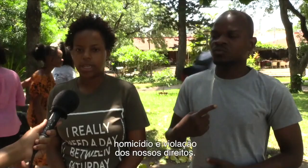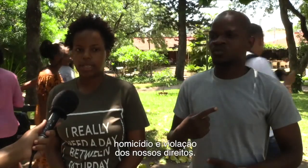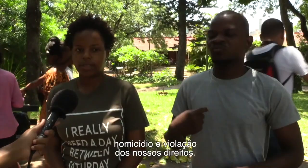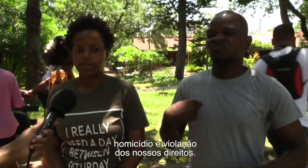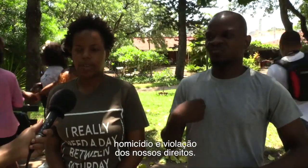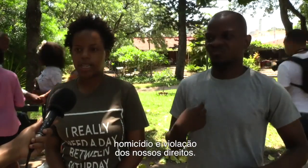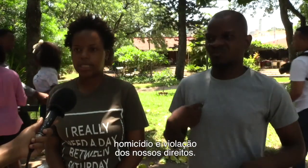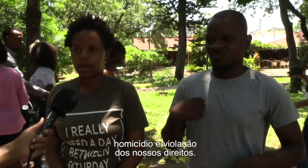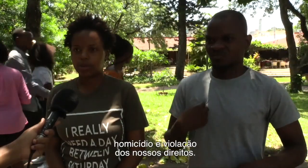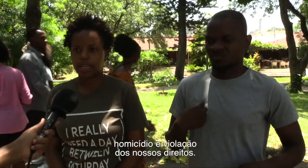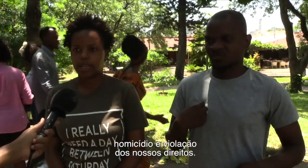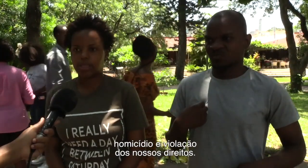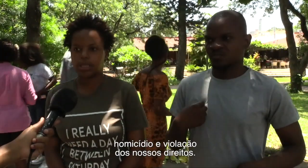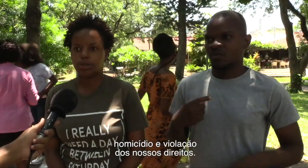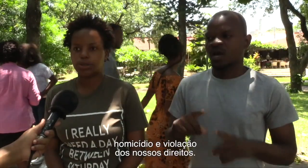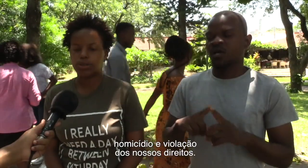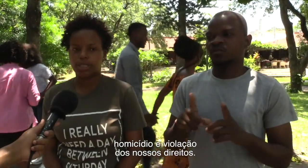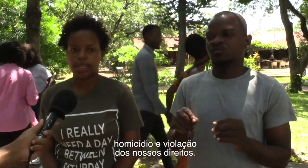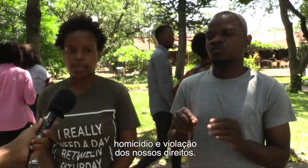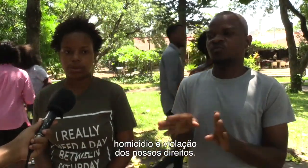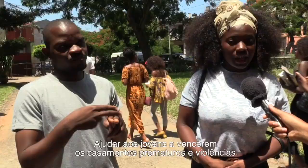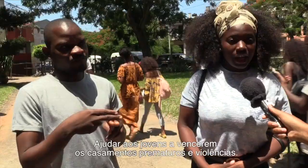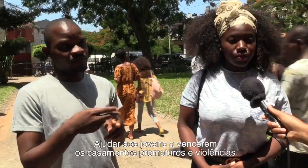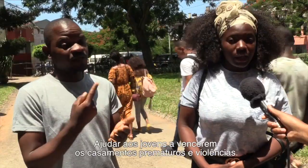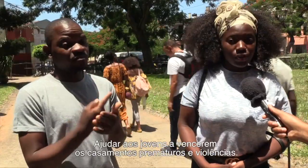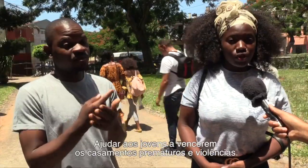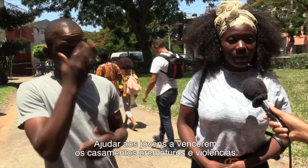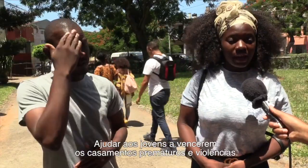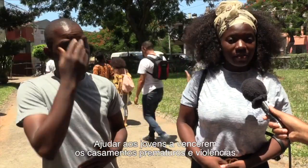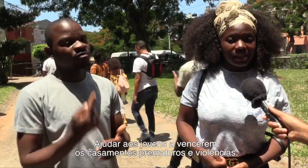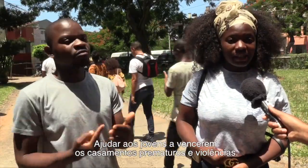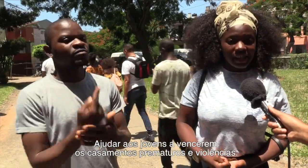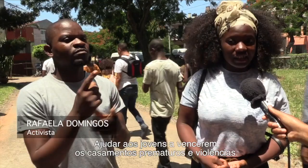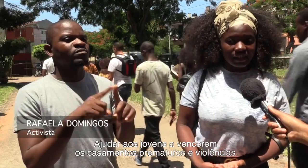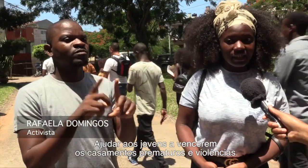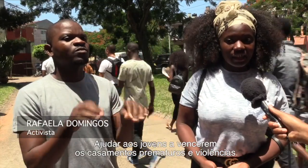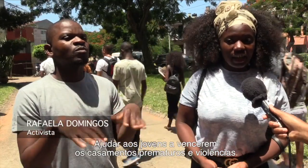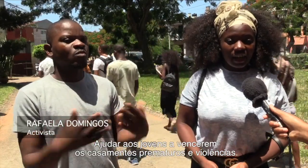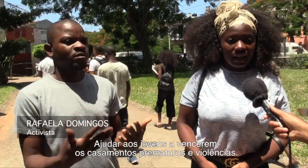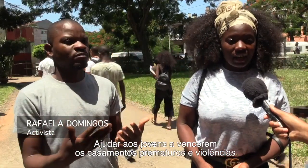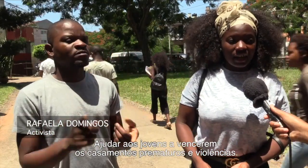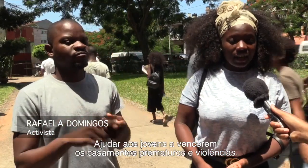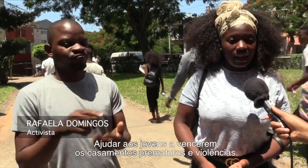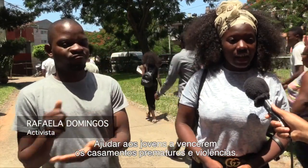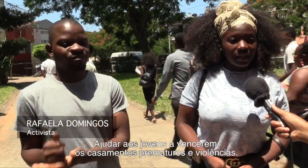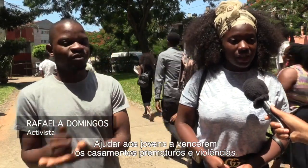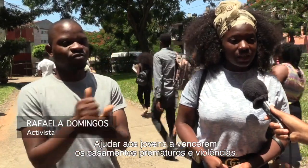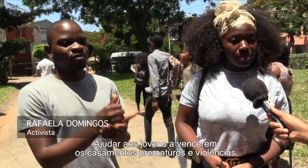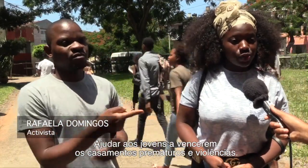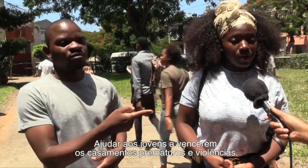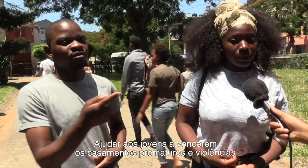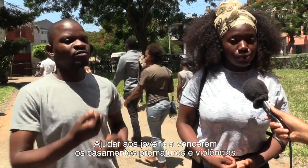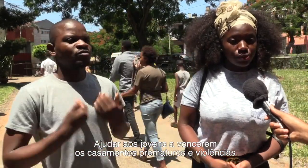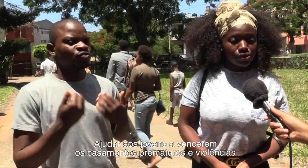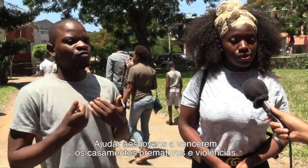e violação daquilo que são os nossos direitos. Ajudar o jovem a vencer a esses